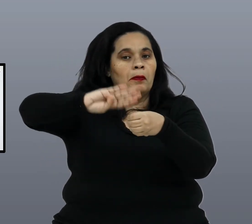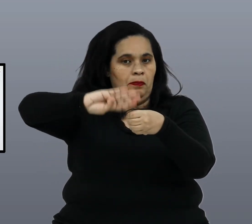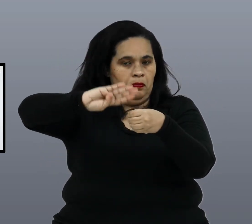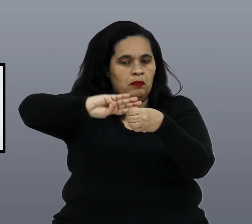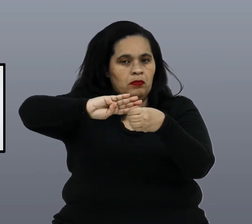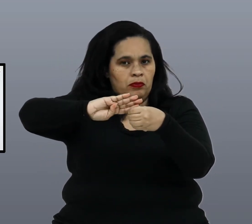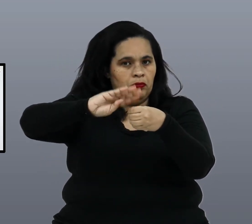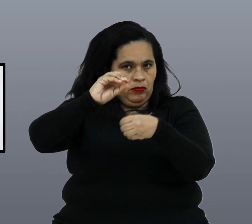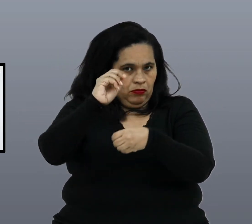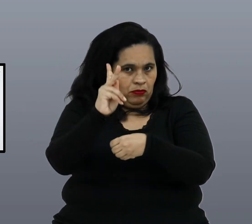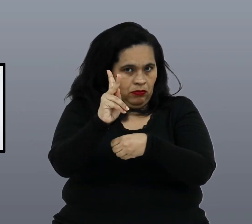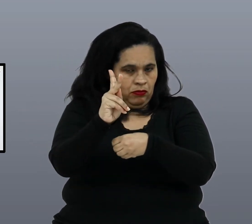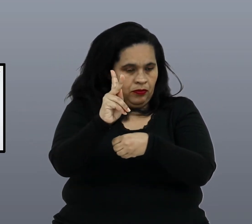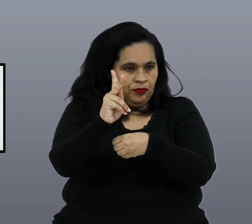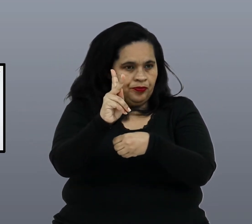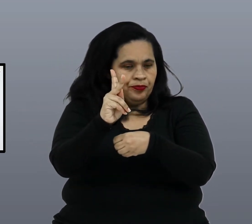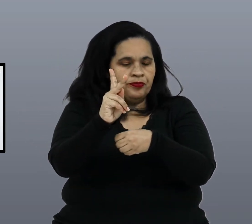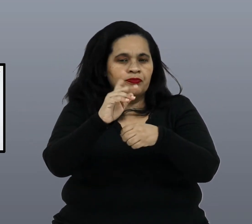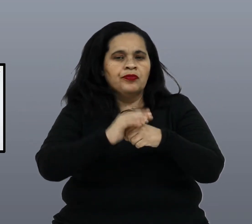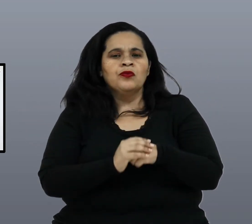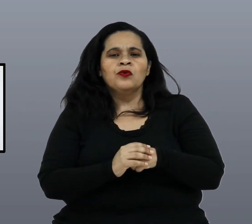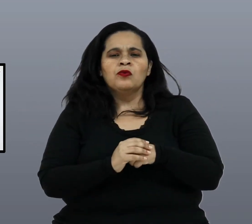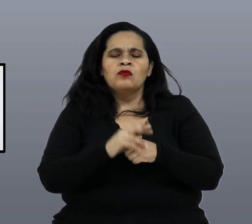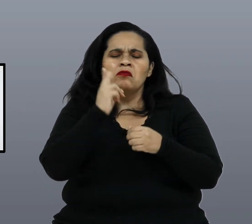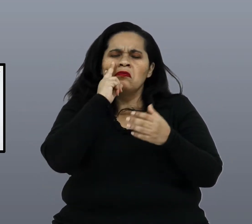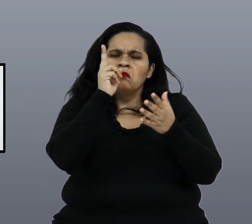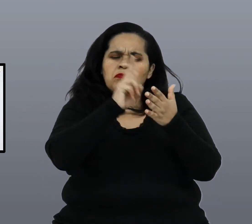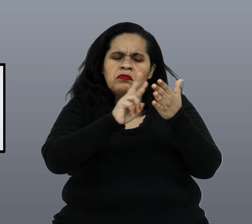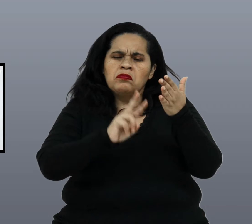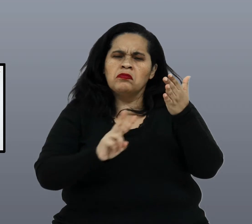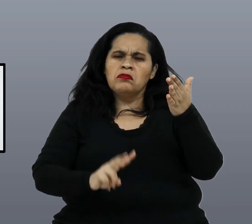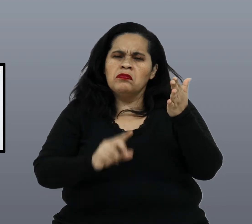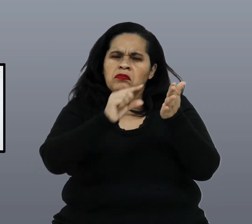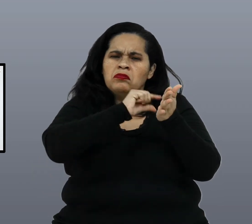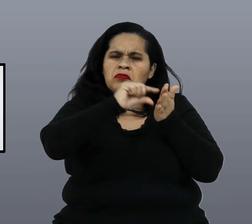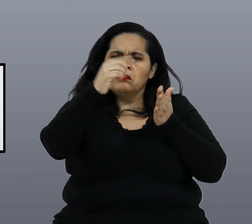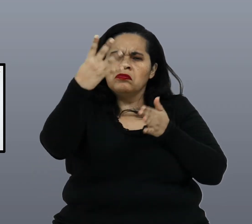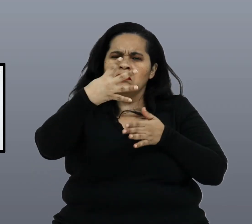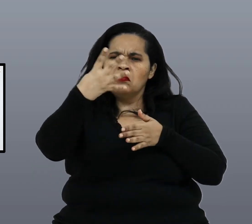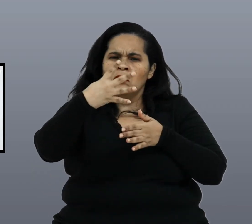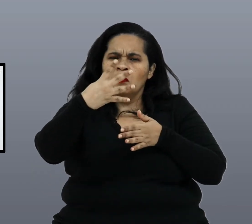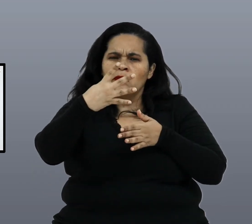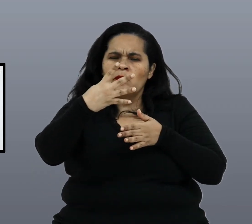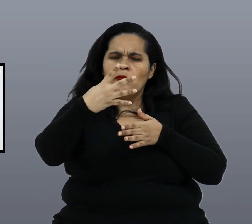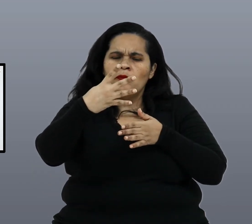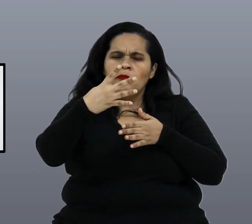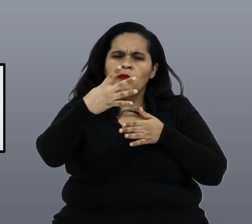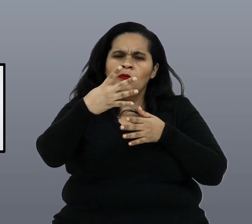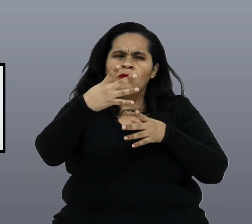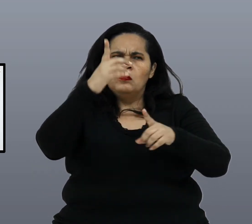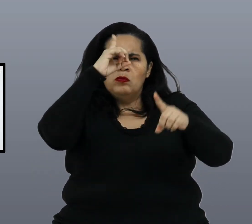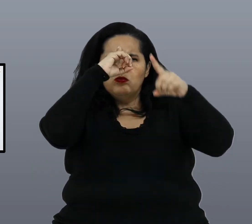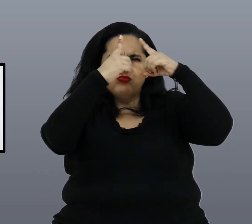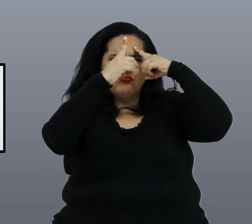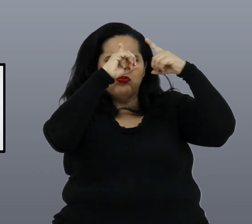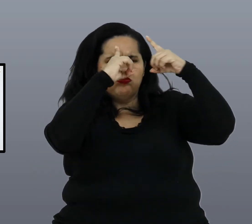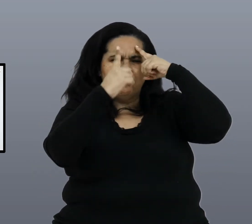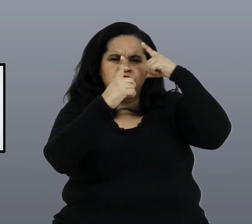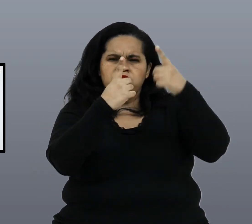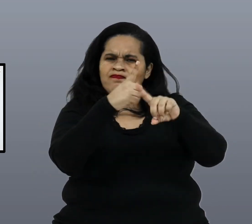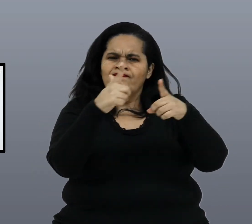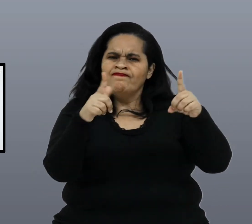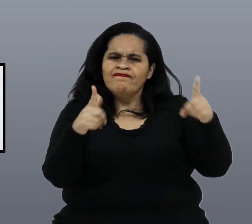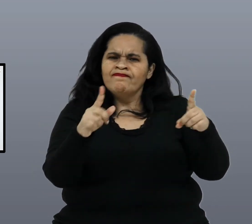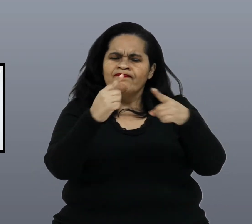Império Babilônico. Quando você lê o versículo 4, não fica dúvida pelo fato que ele